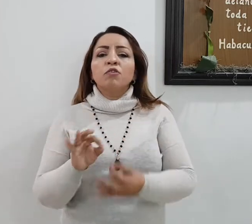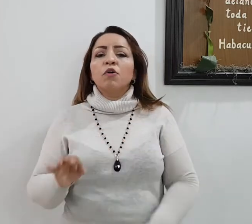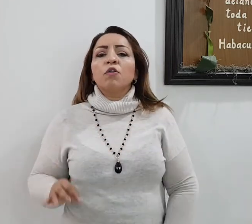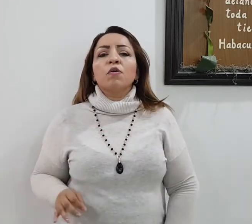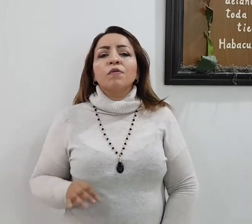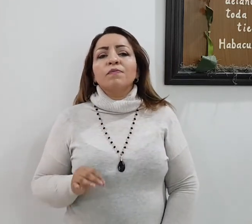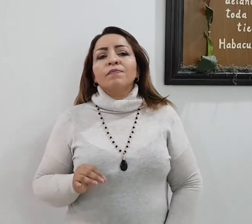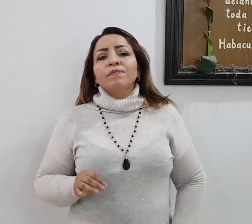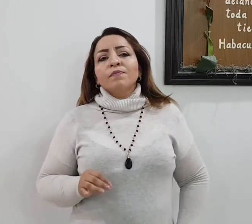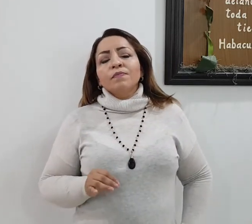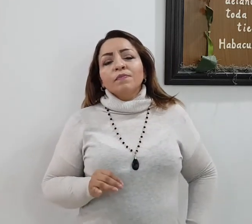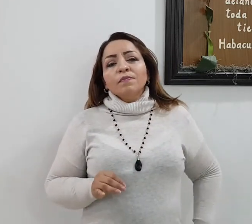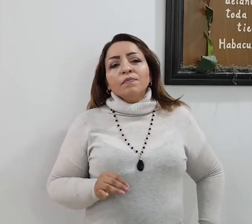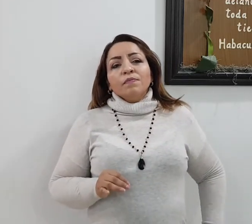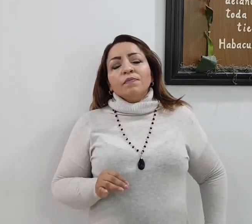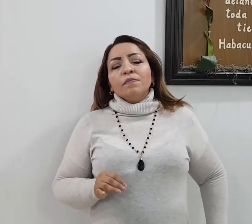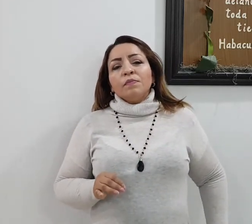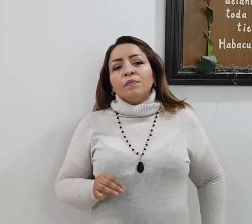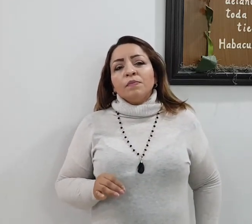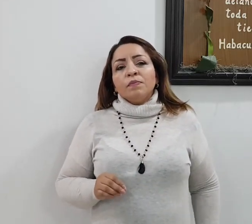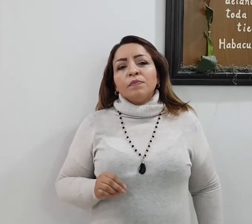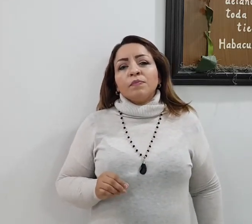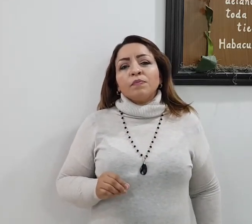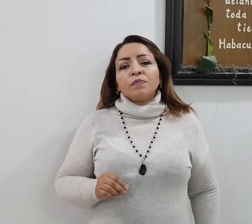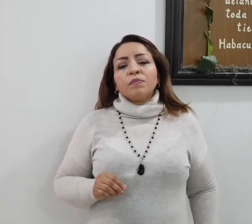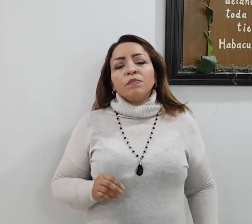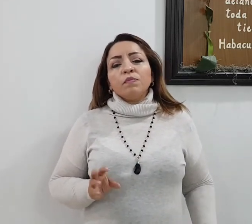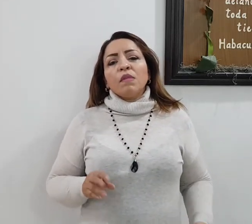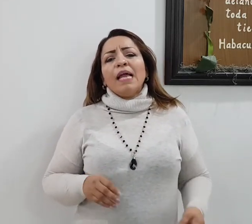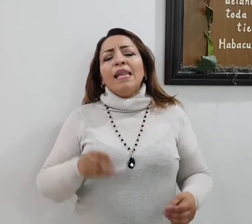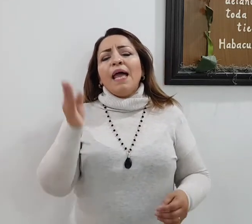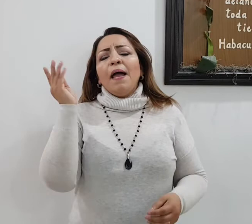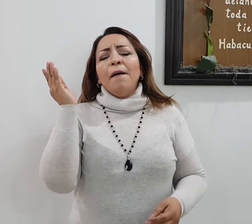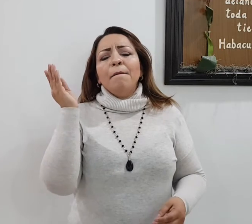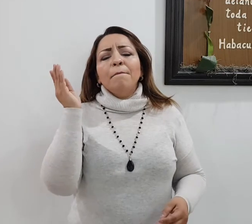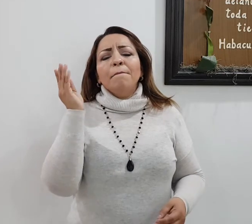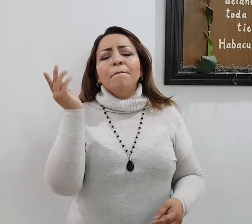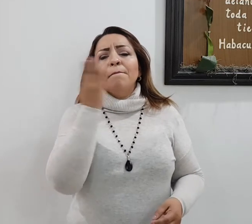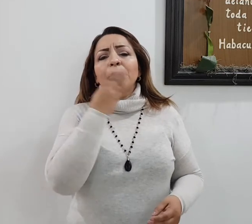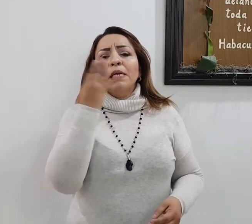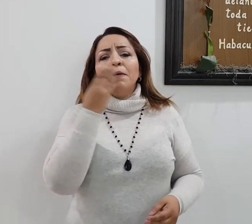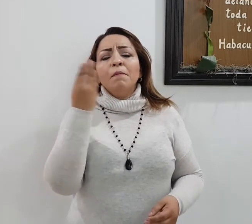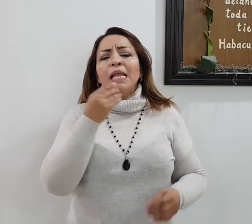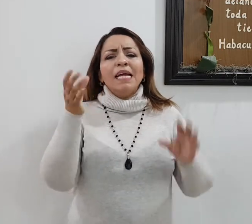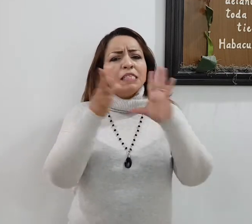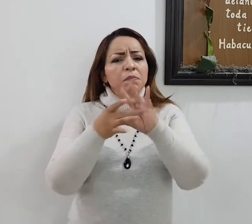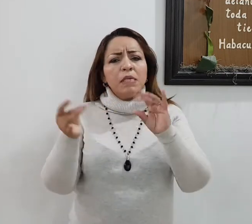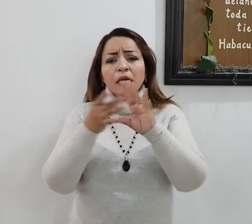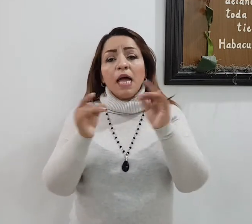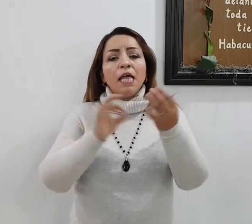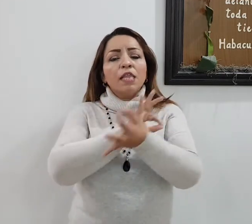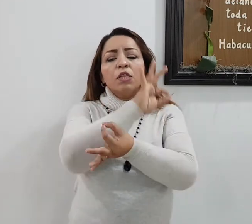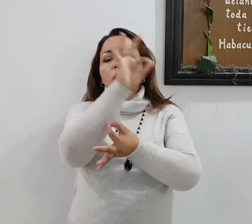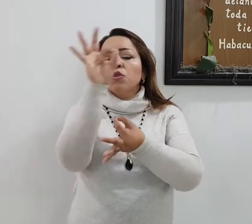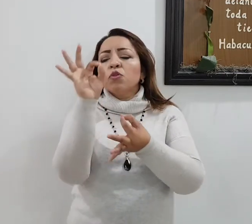entonces ya perdimos. Pero la Biblia habla de todo género de lectura. Poemas de amor, ahí está el Cantar de